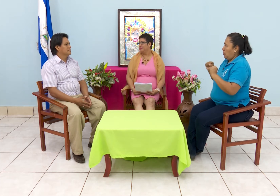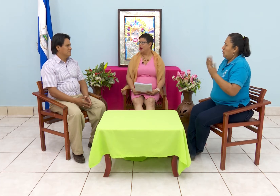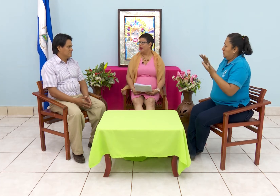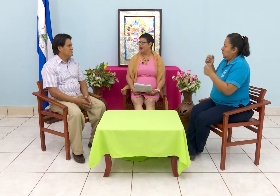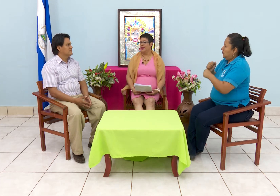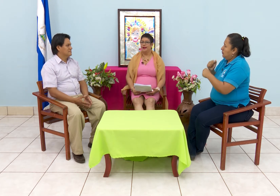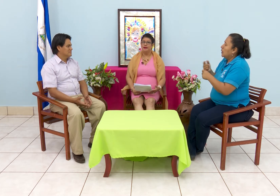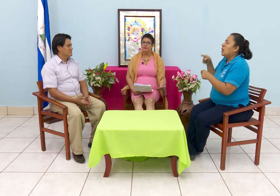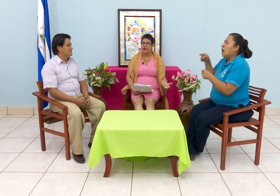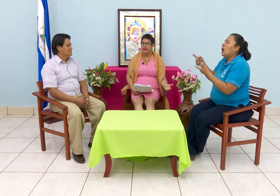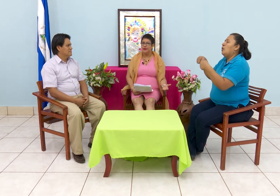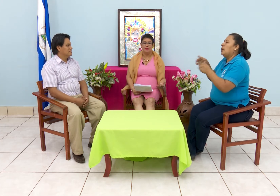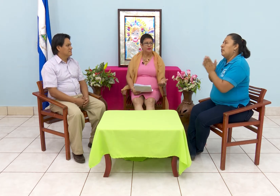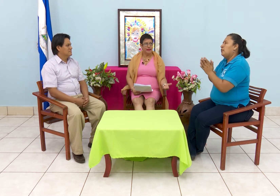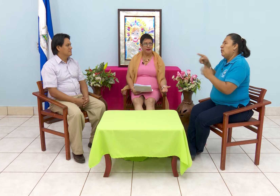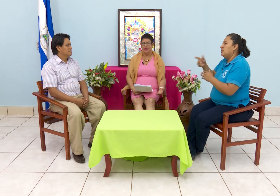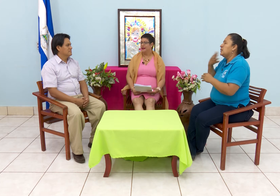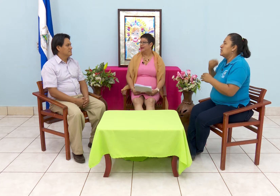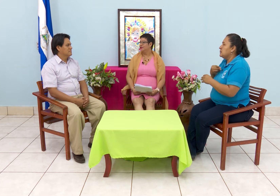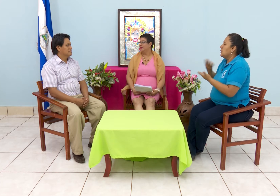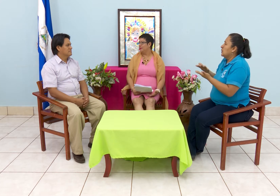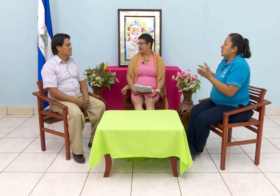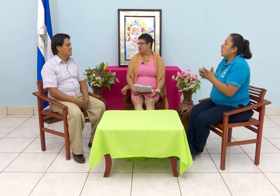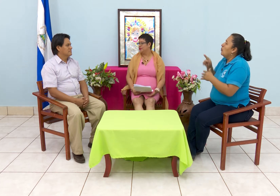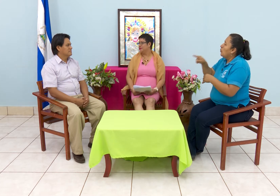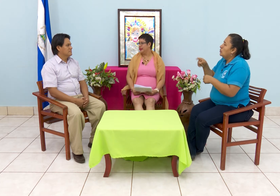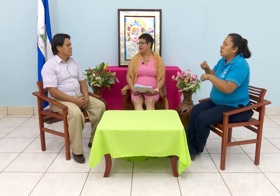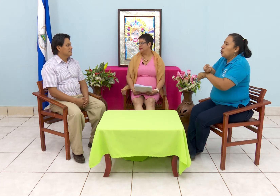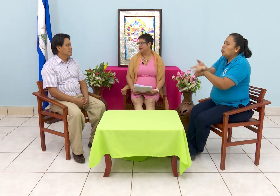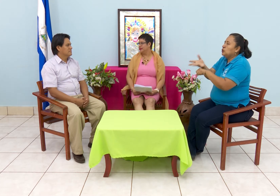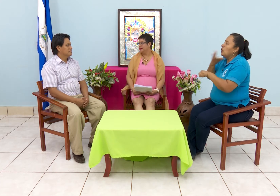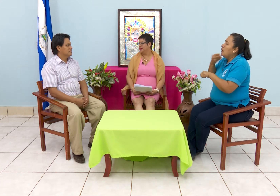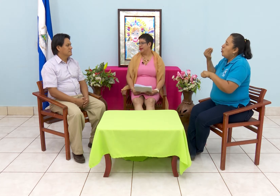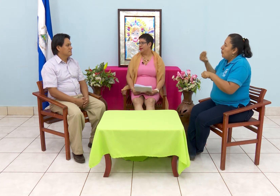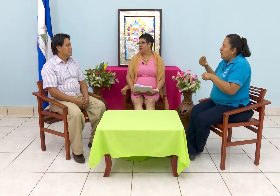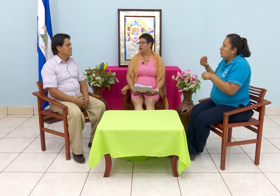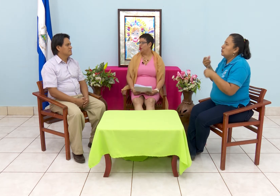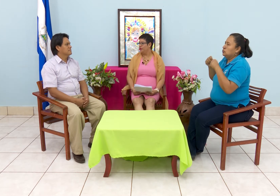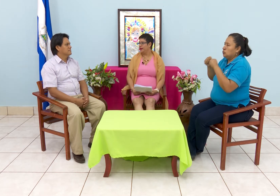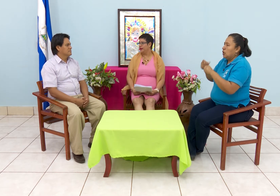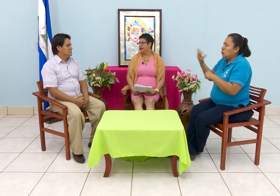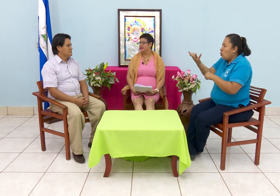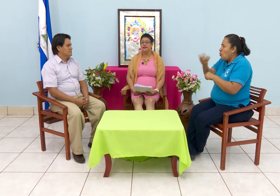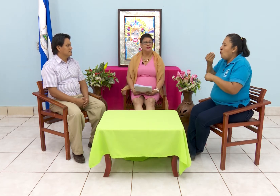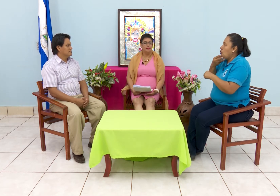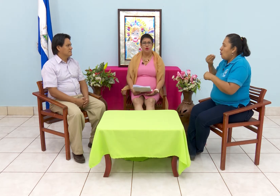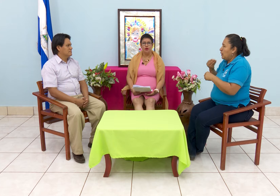Ahora nos va a contar sus recomendaciones finales, ¿verdad?, a todos los jóvenes que sienten temor